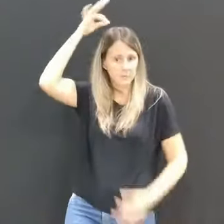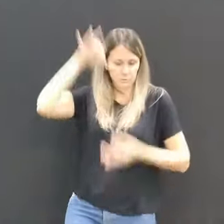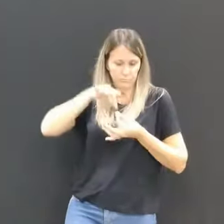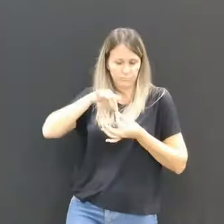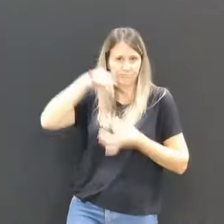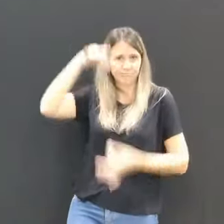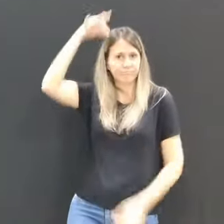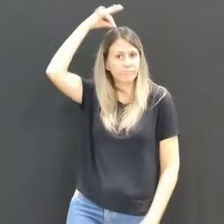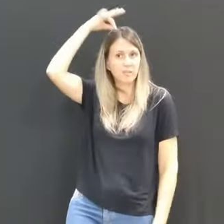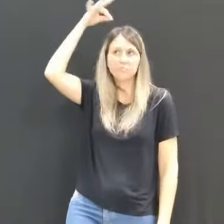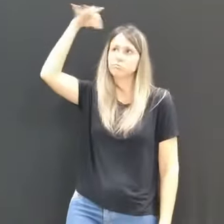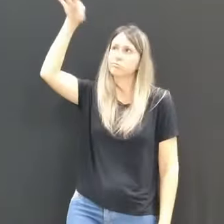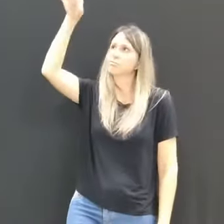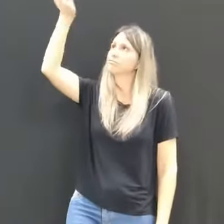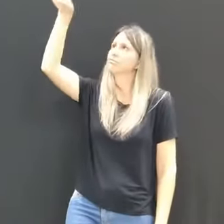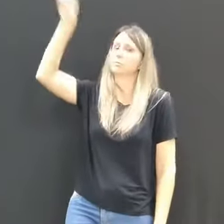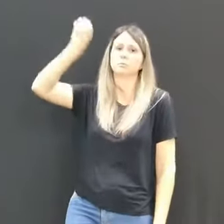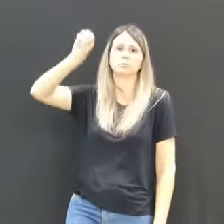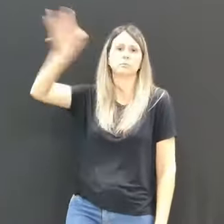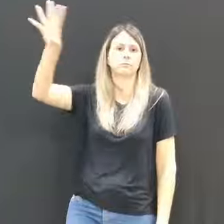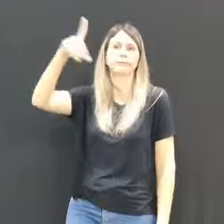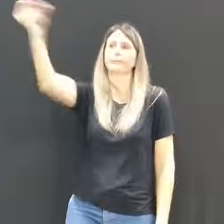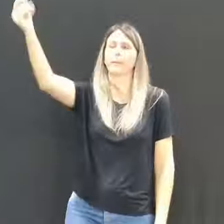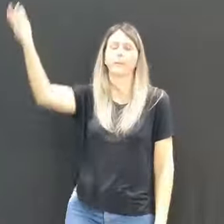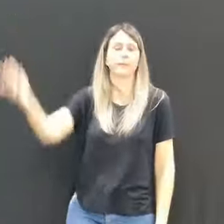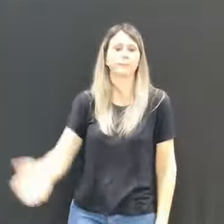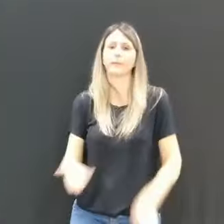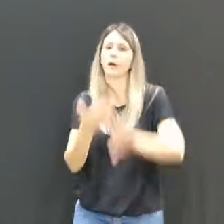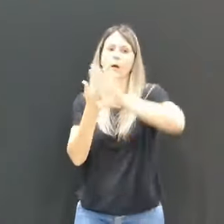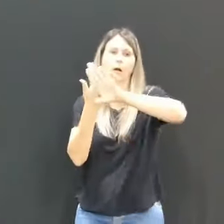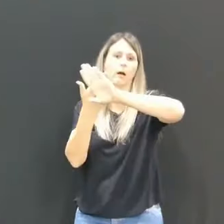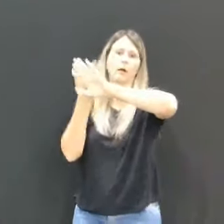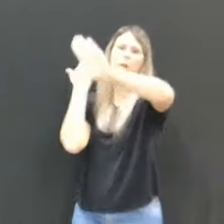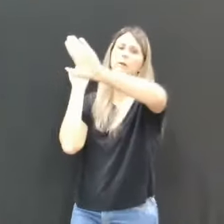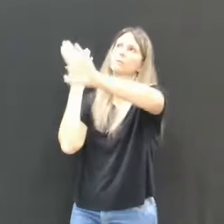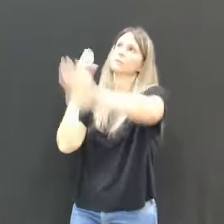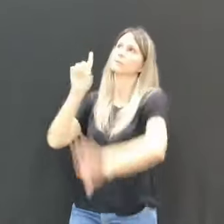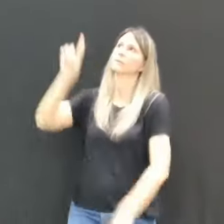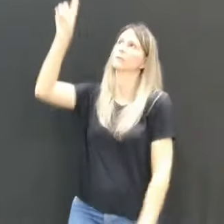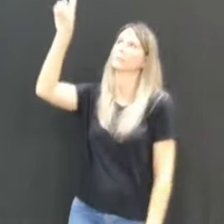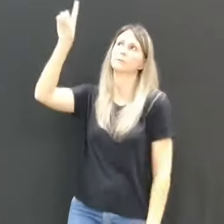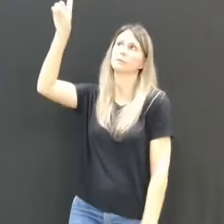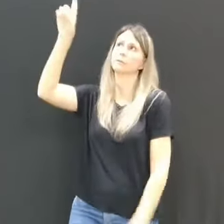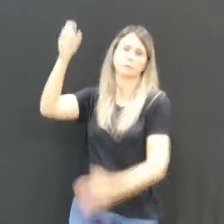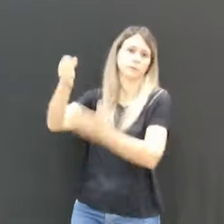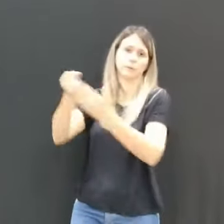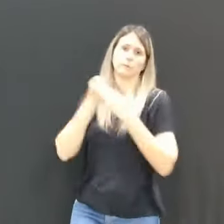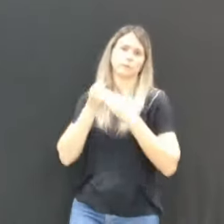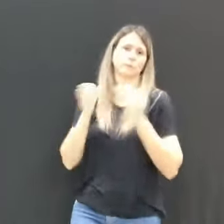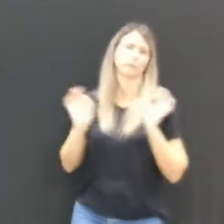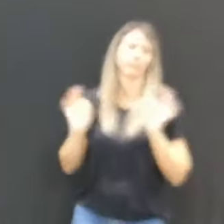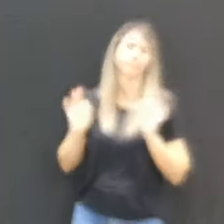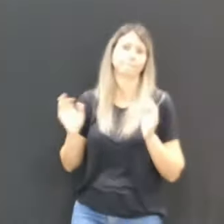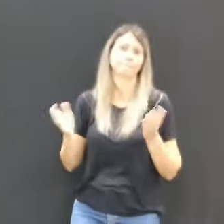Espírito Santo, o que acontece? Ele sai de você. Ele se afasta de você. Aí você